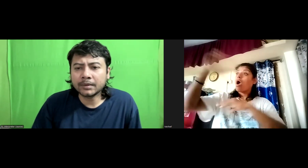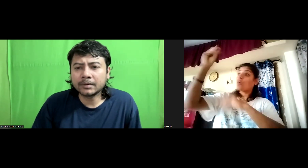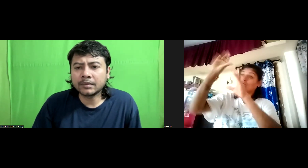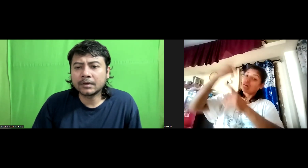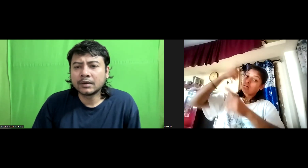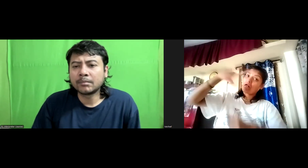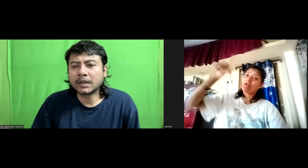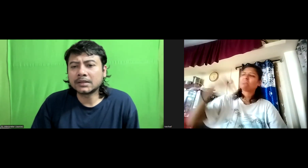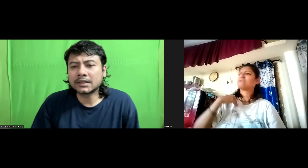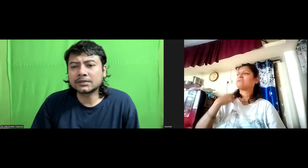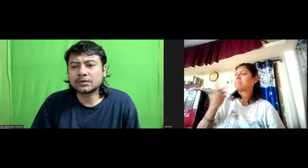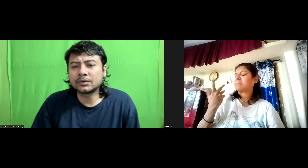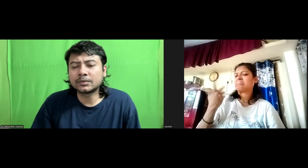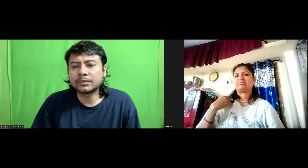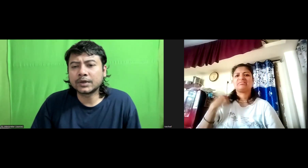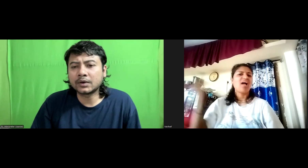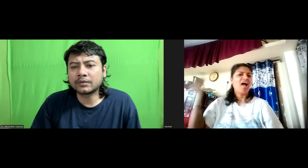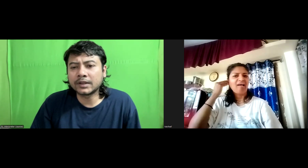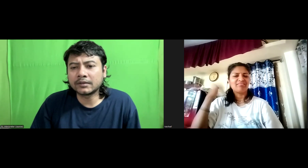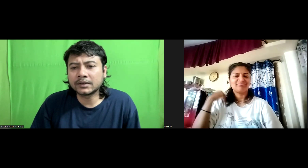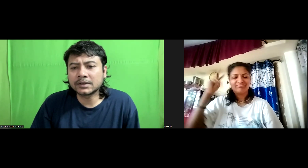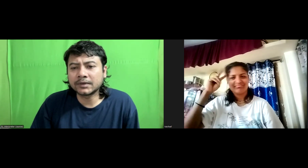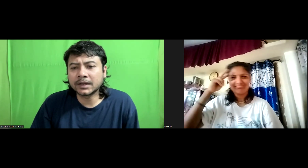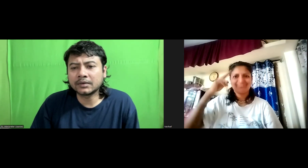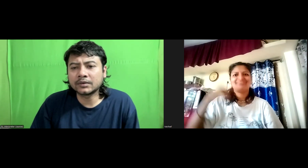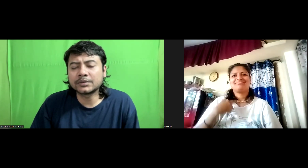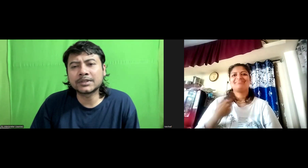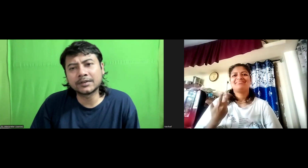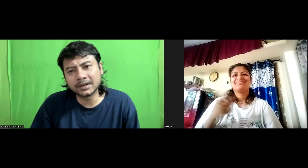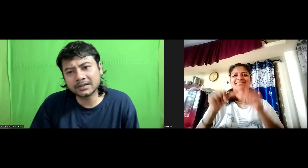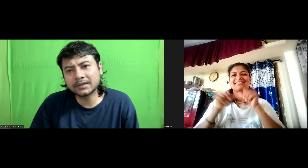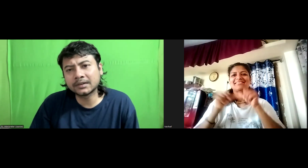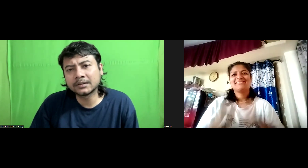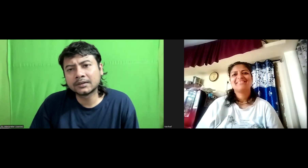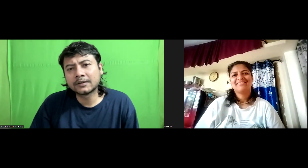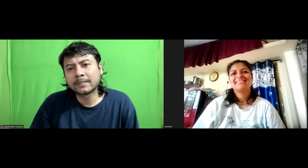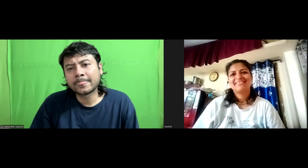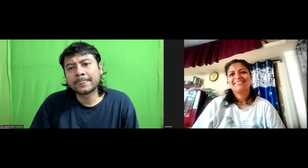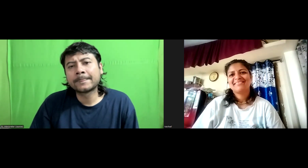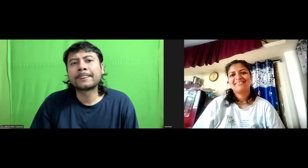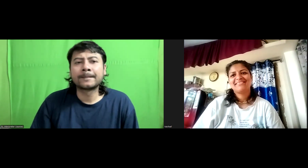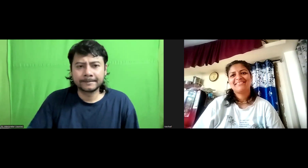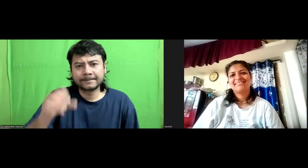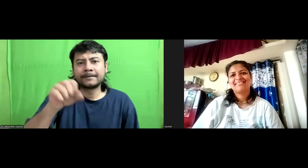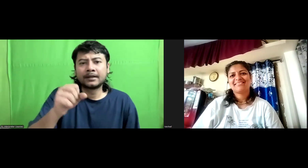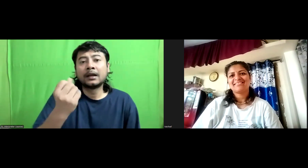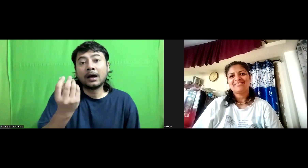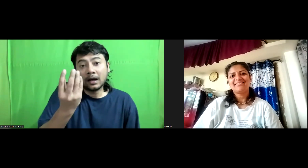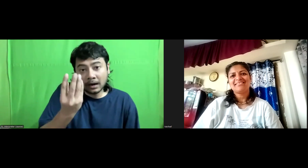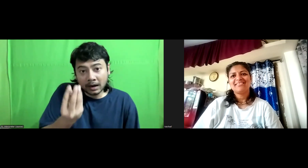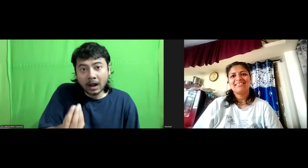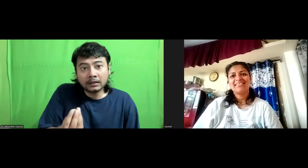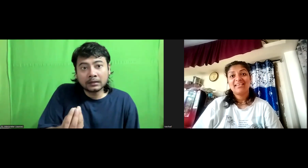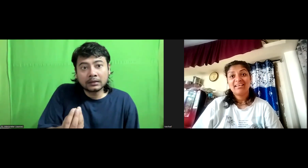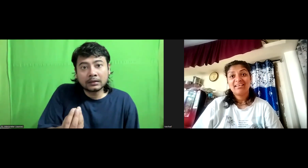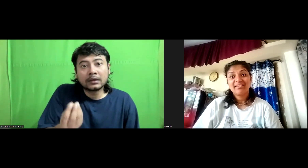बट माय Mother says no, put it out Vrindavan, something, I don't know, she must have heard Okay, something. night time it should be outside only. Don't put it. It